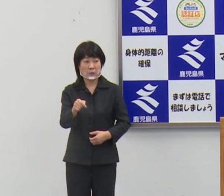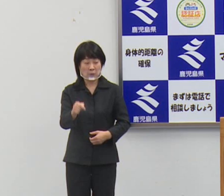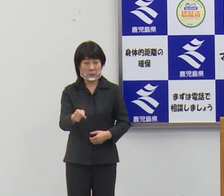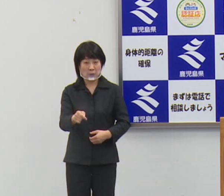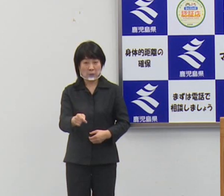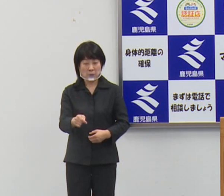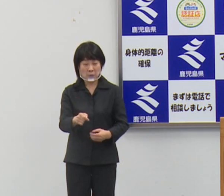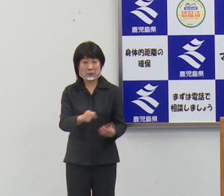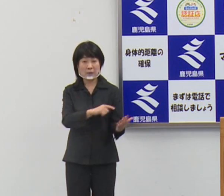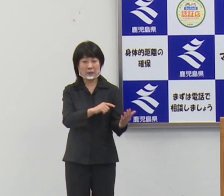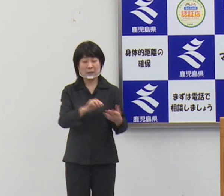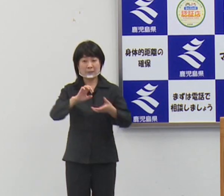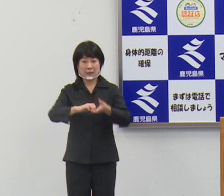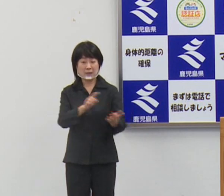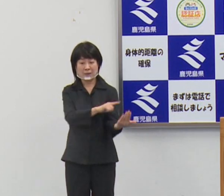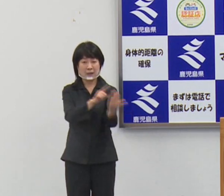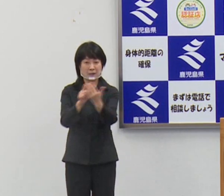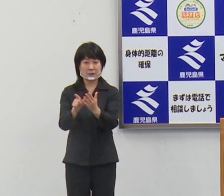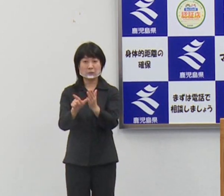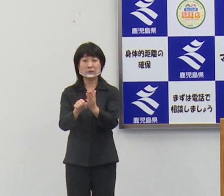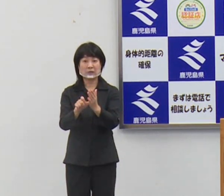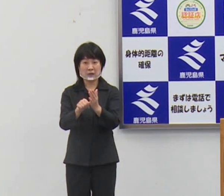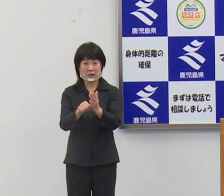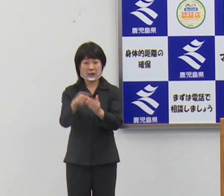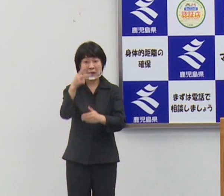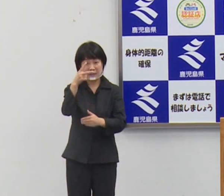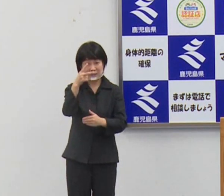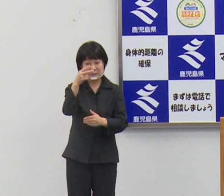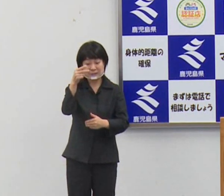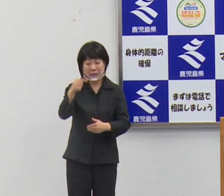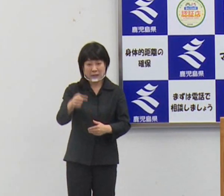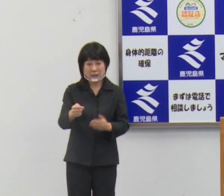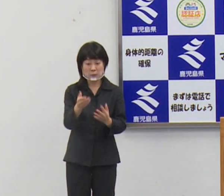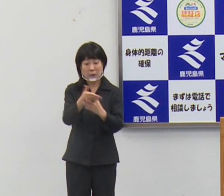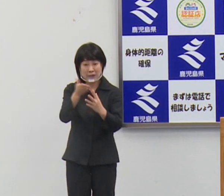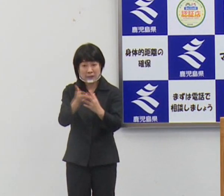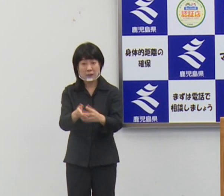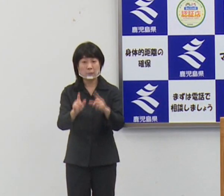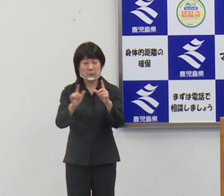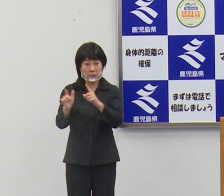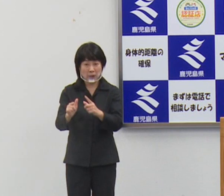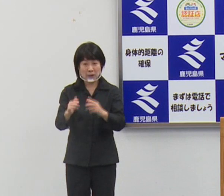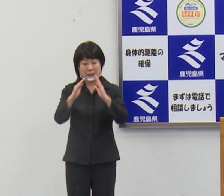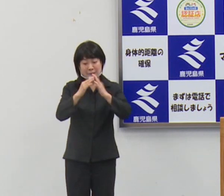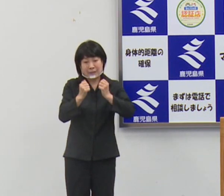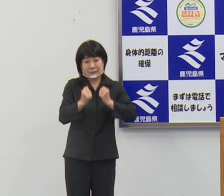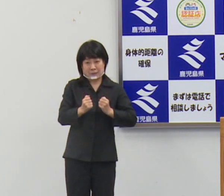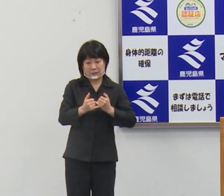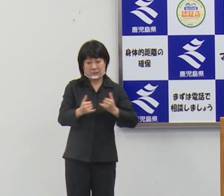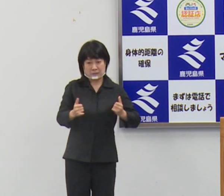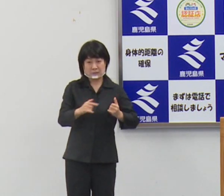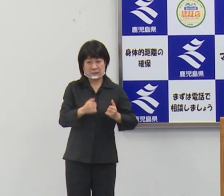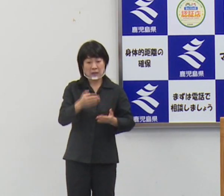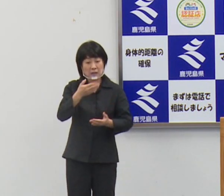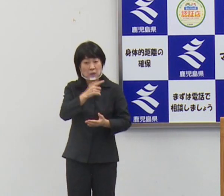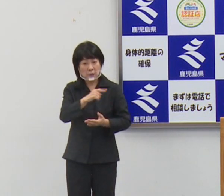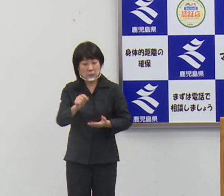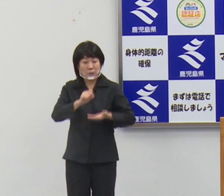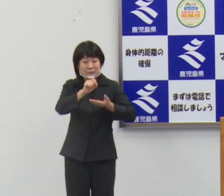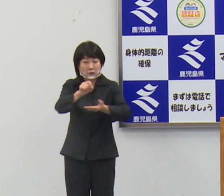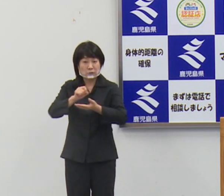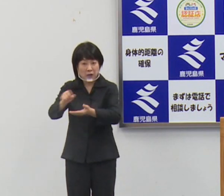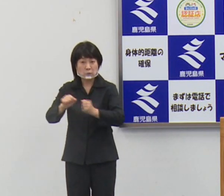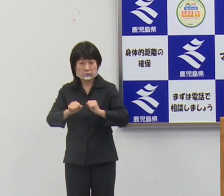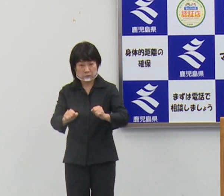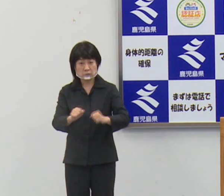例会見の時からさらに2段階に分けて増やしたりとか、あと自宅待機者に食料の宅配をされたり